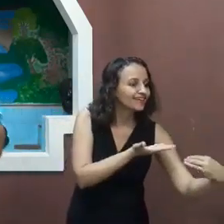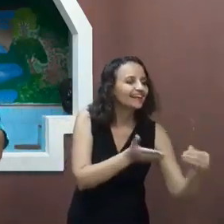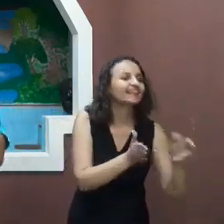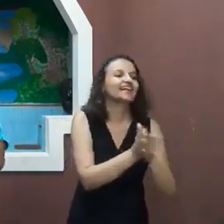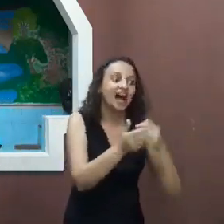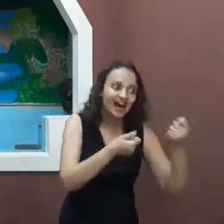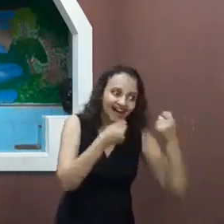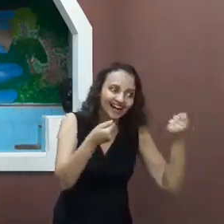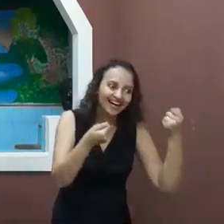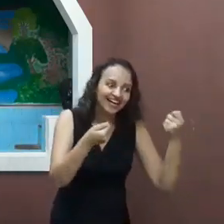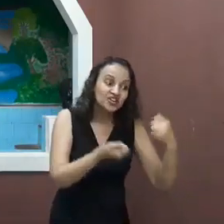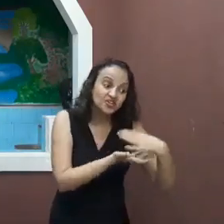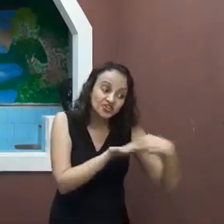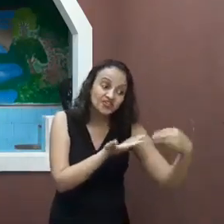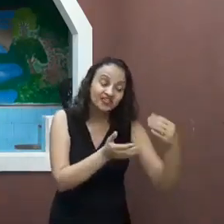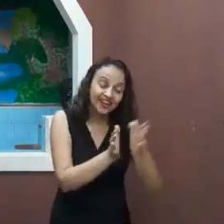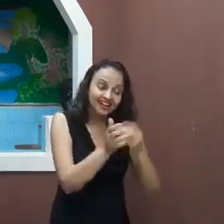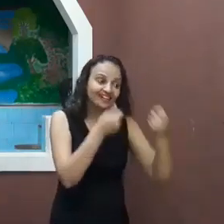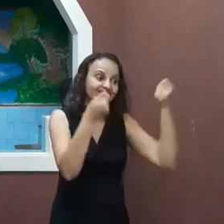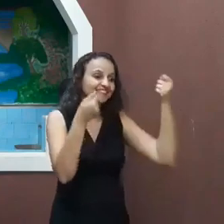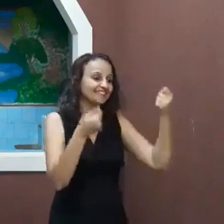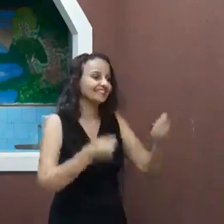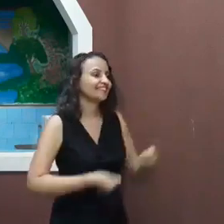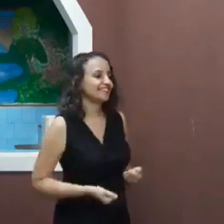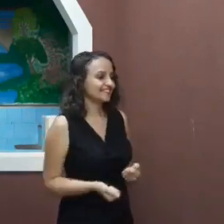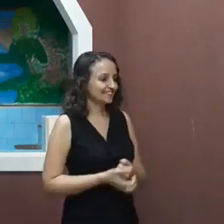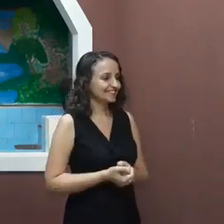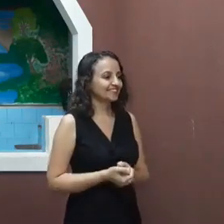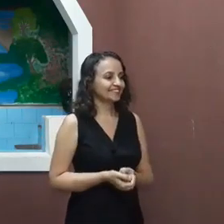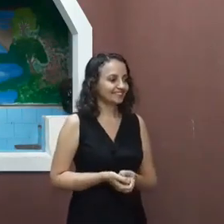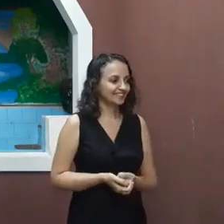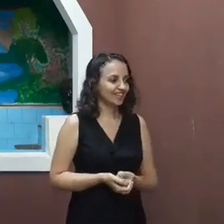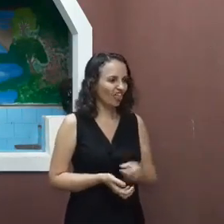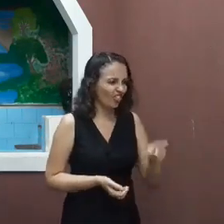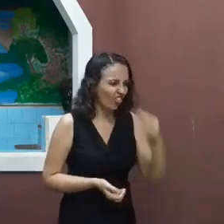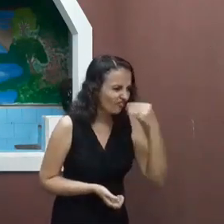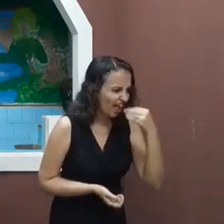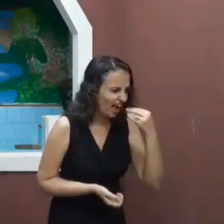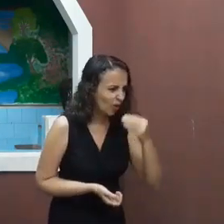Está fraco só aleluia, está com dificuldade de falar aleluia.